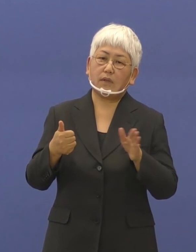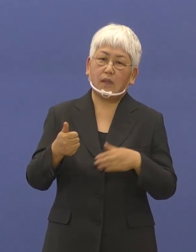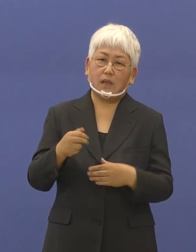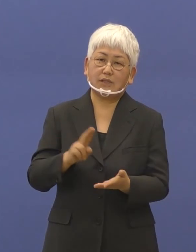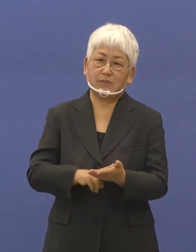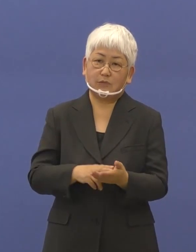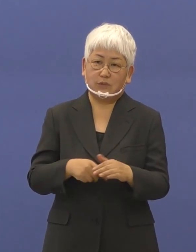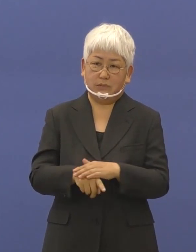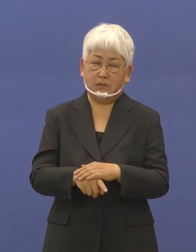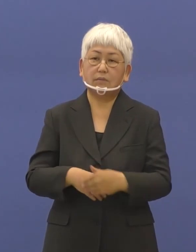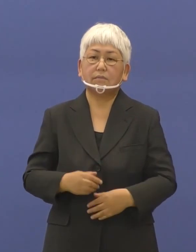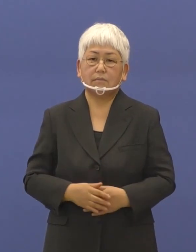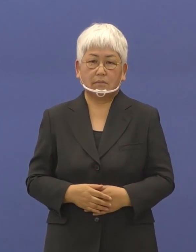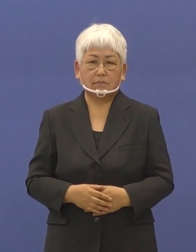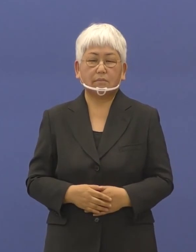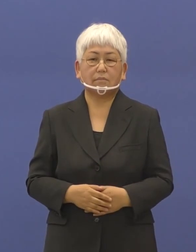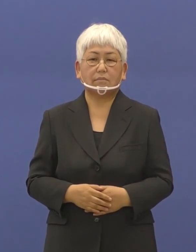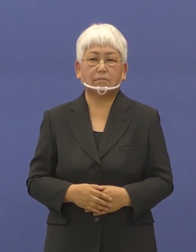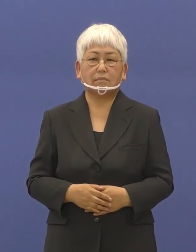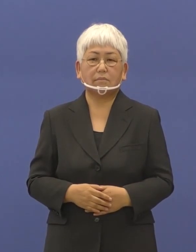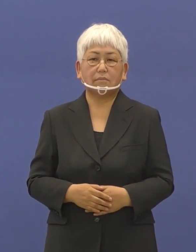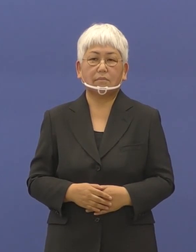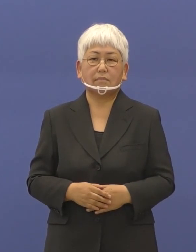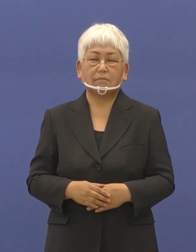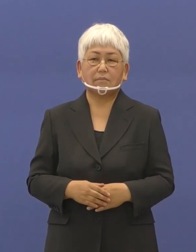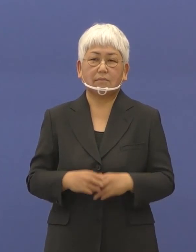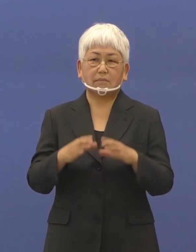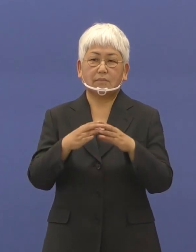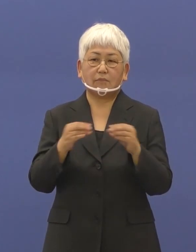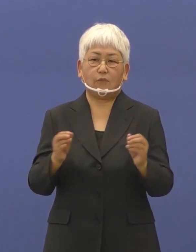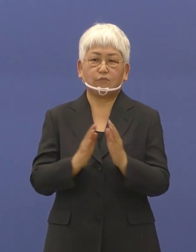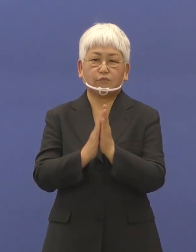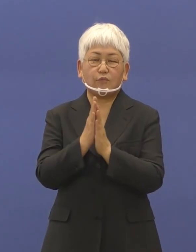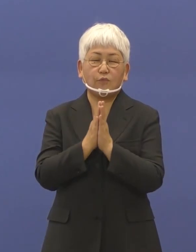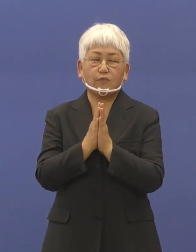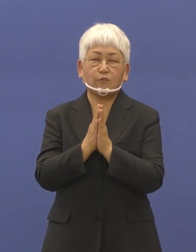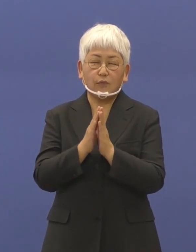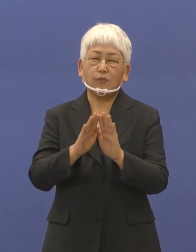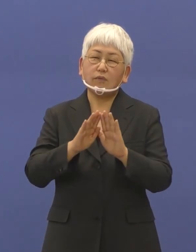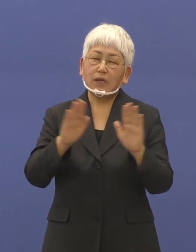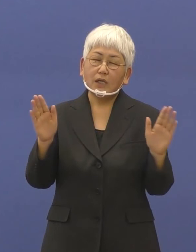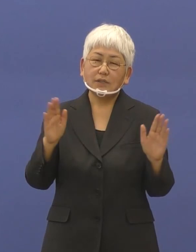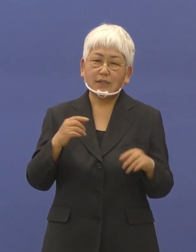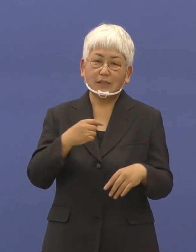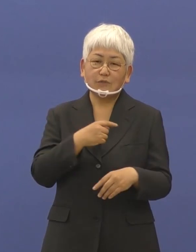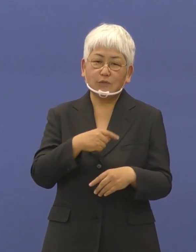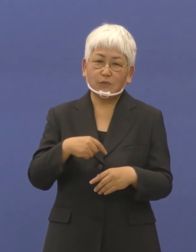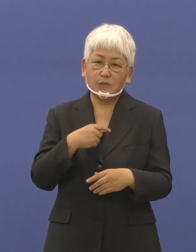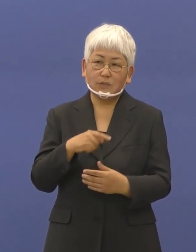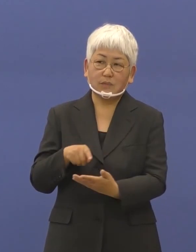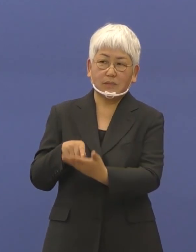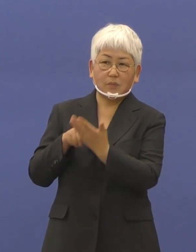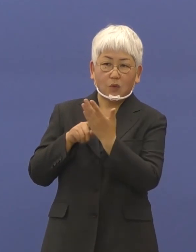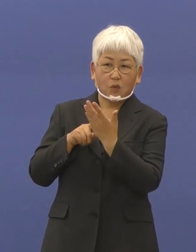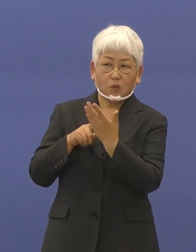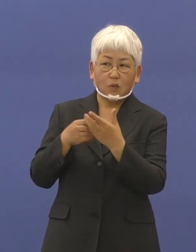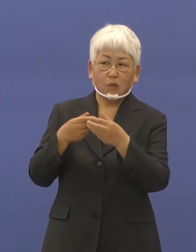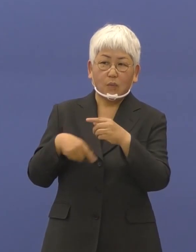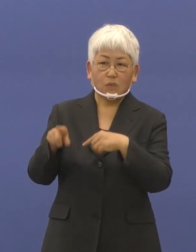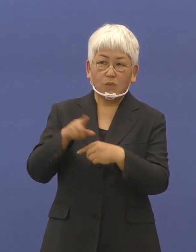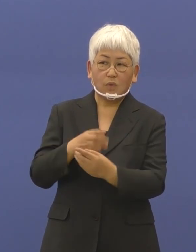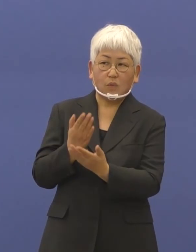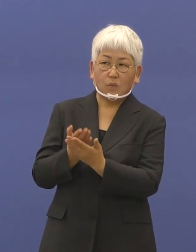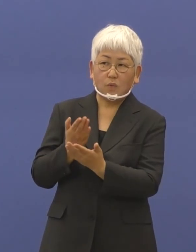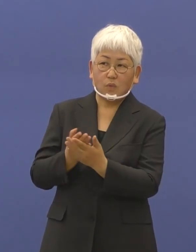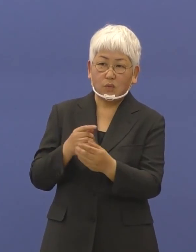開催の趣旨をも政府においてもっと説明すべきというように理解してもよろしいんですか。 そこは